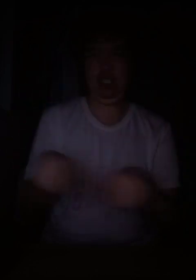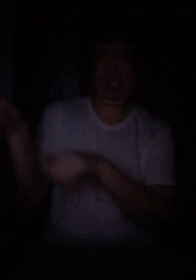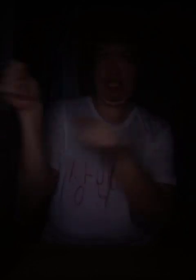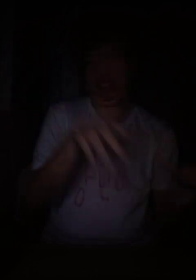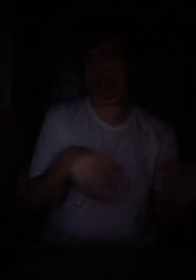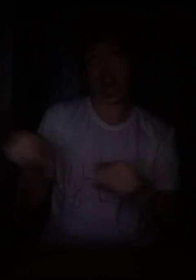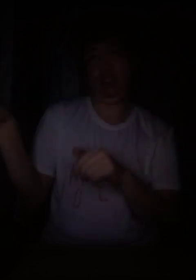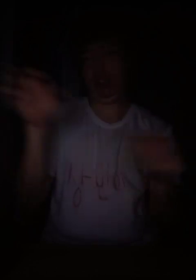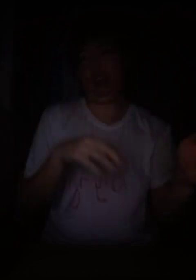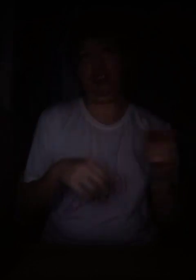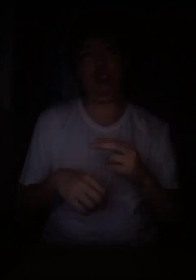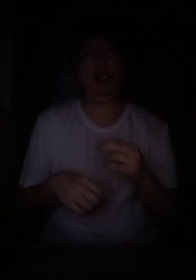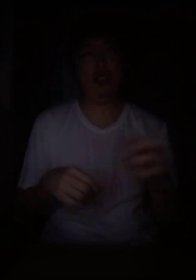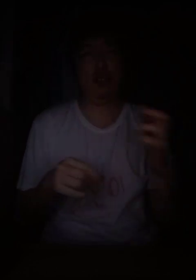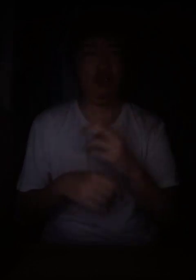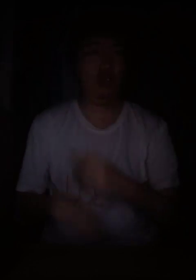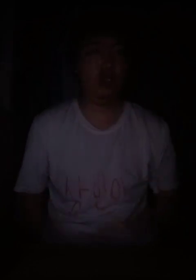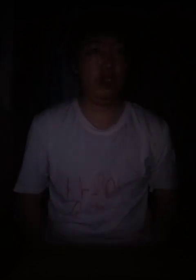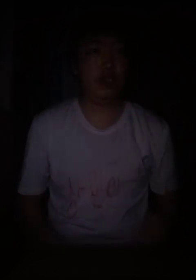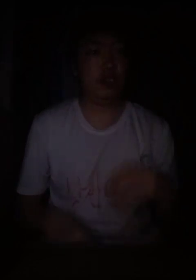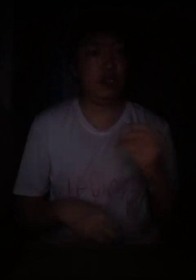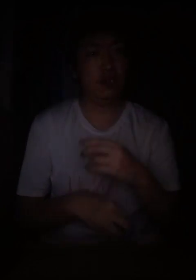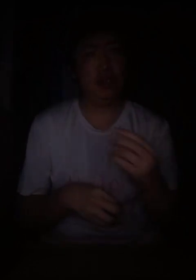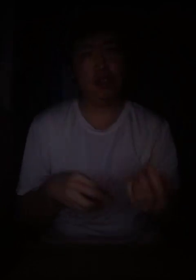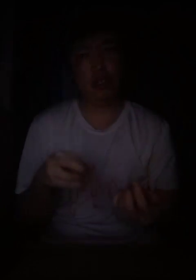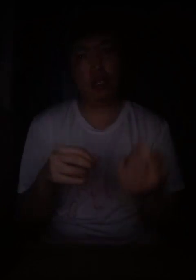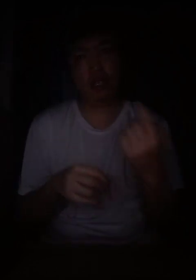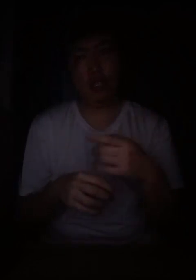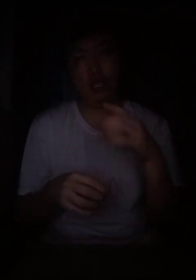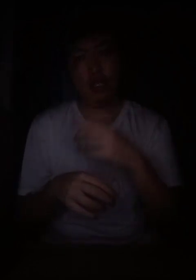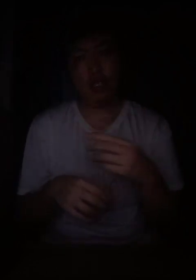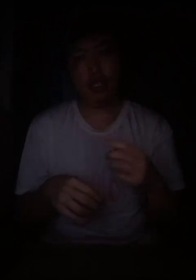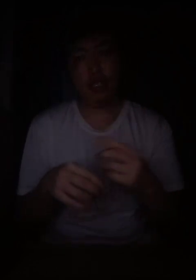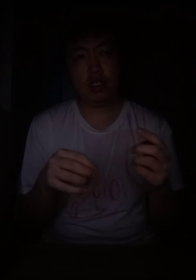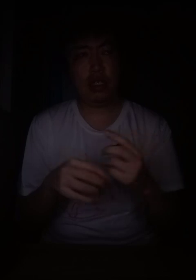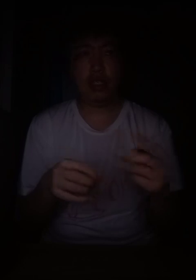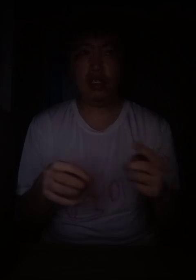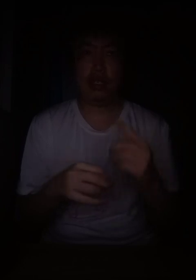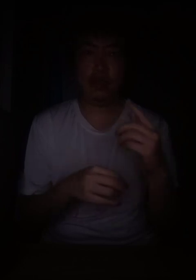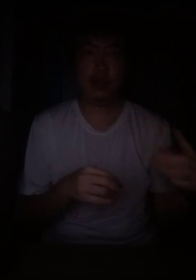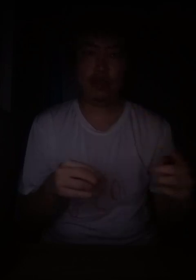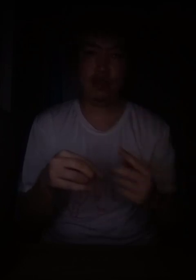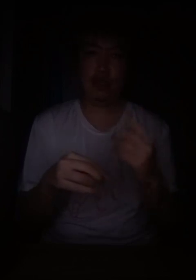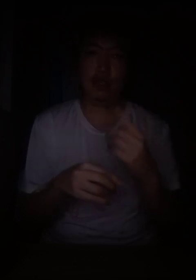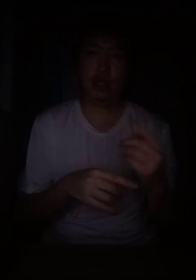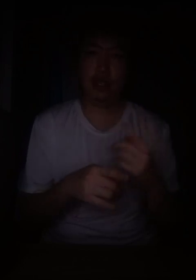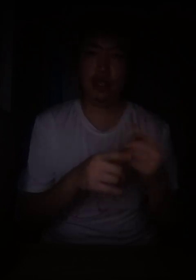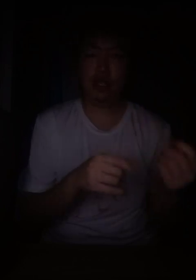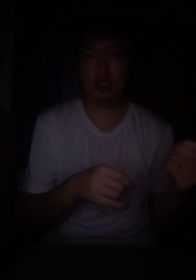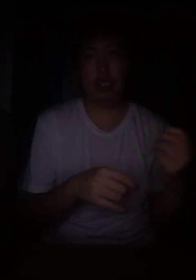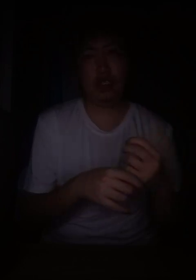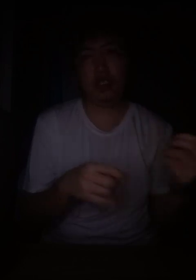합천 수위랑 그 도로, 인도랑 똑같은 수위였습니다. 그래서 그 물이 조금씩 넘어오고 있는